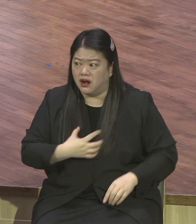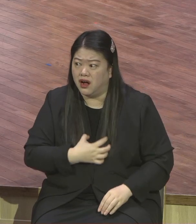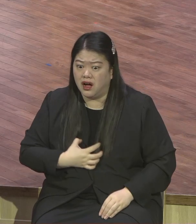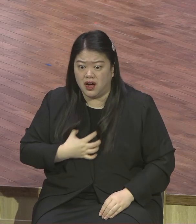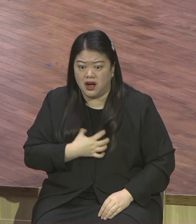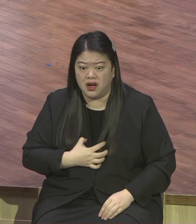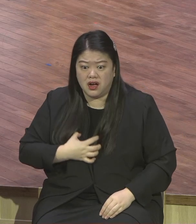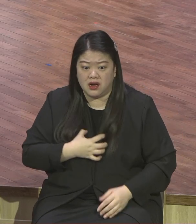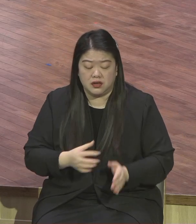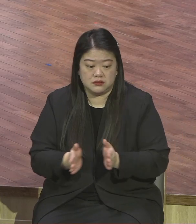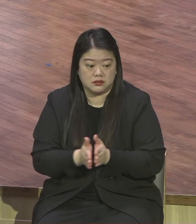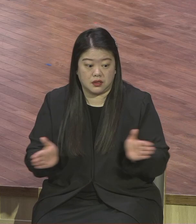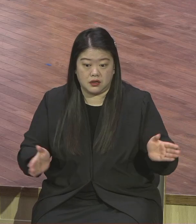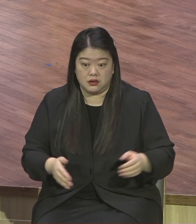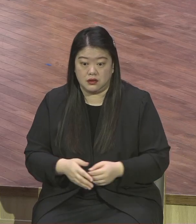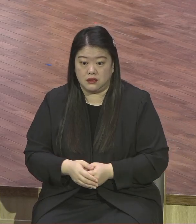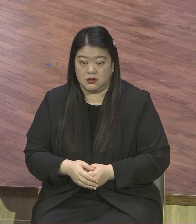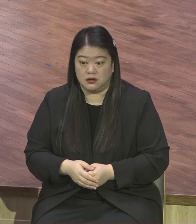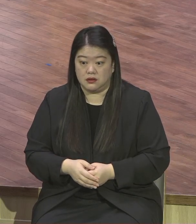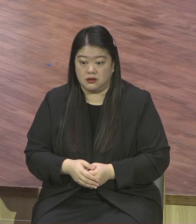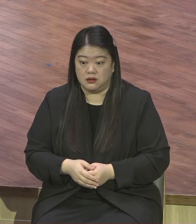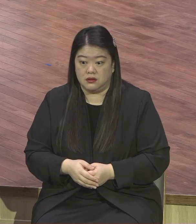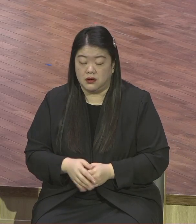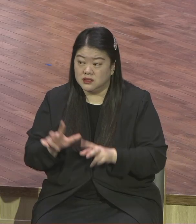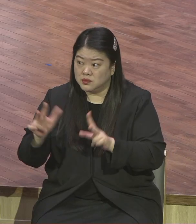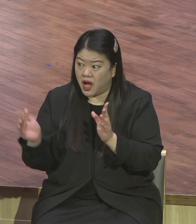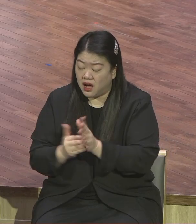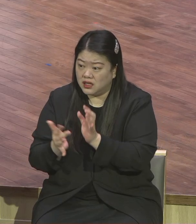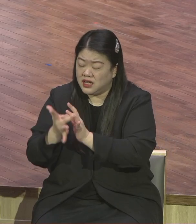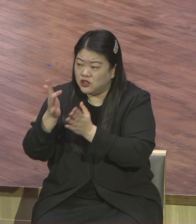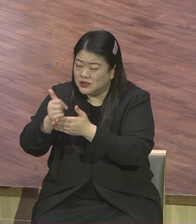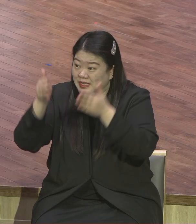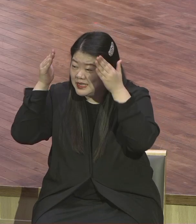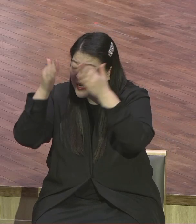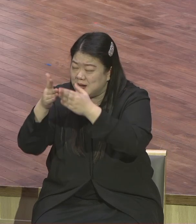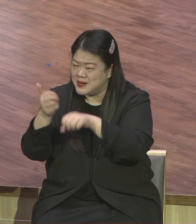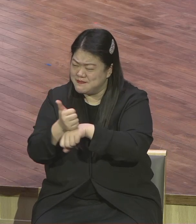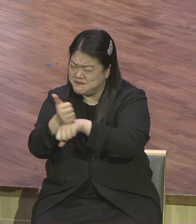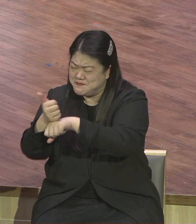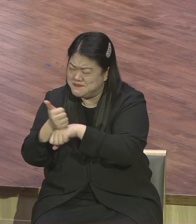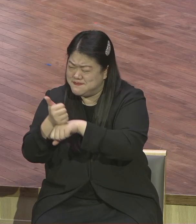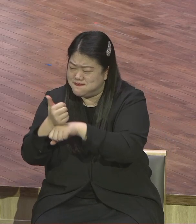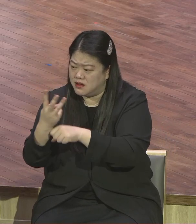그야말로 큰 근심, 오직 예수님만 바라보고